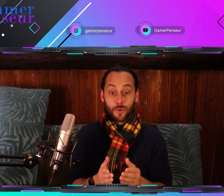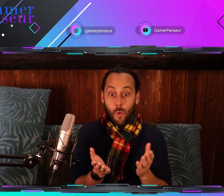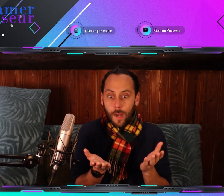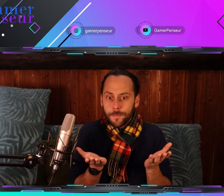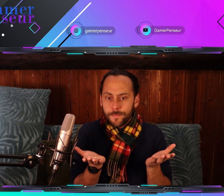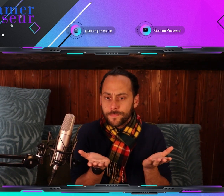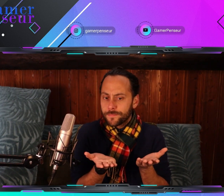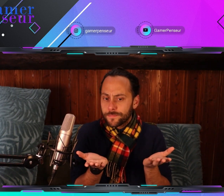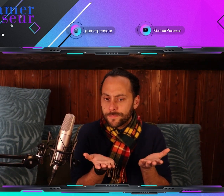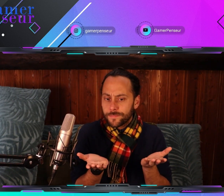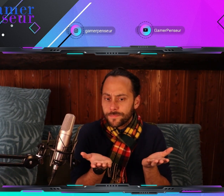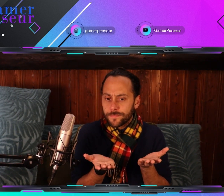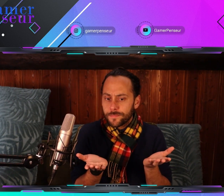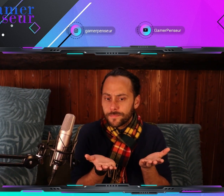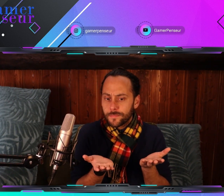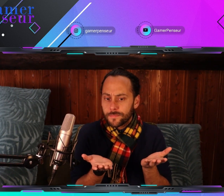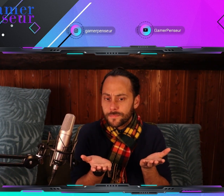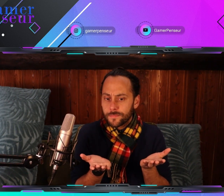Le quoi?